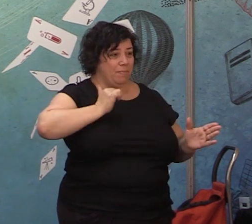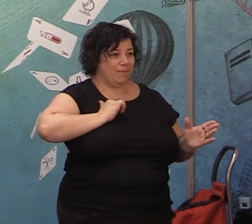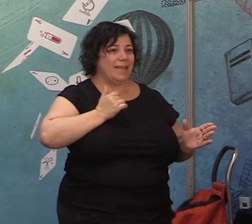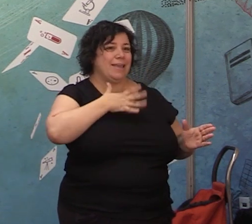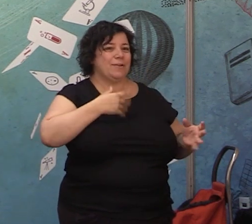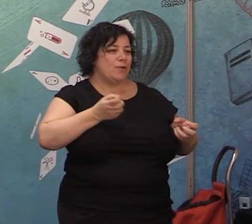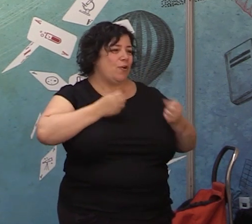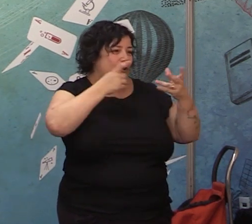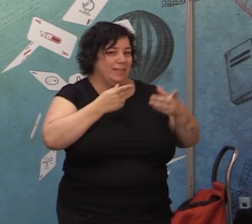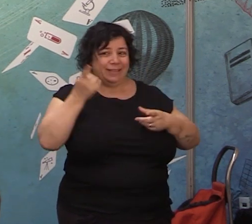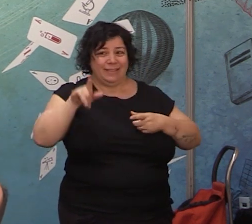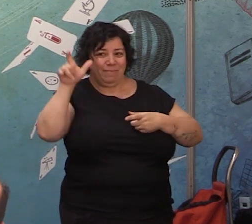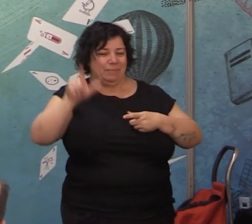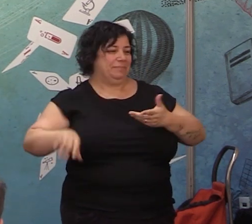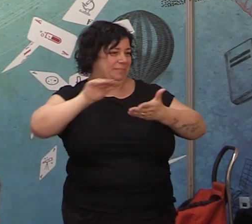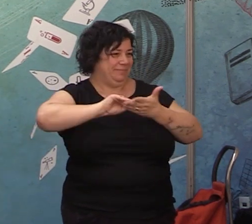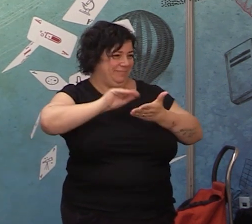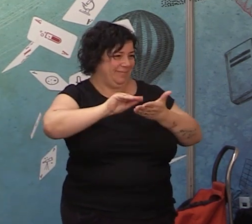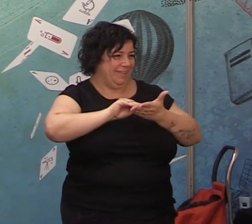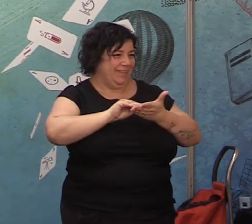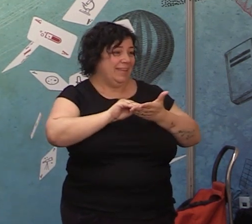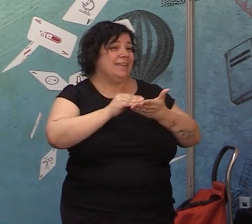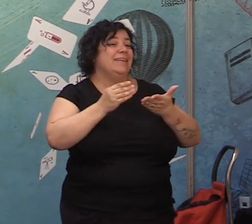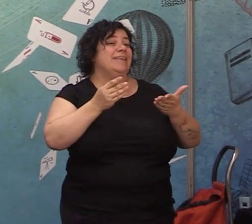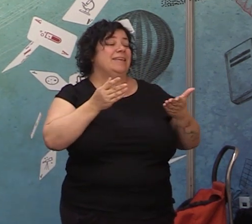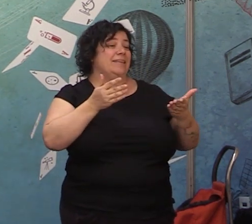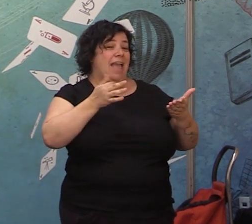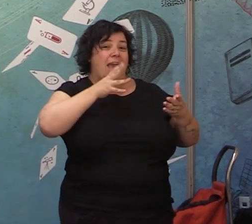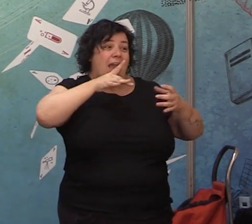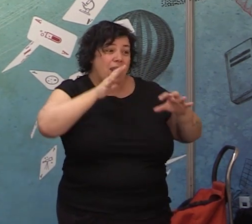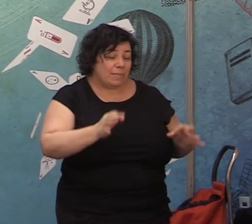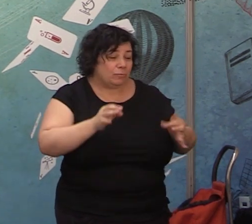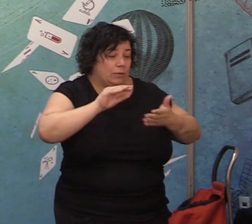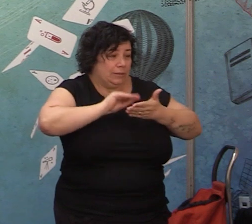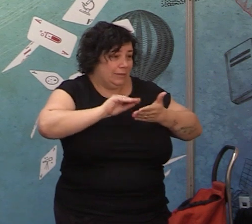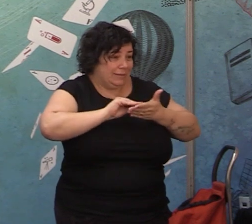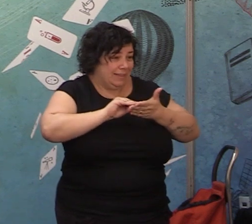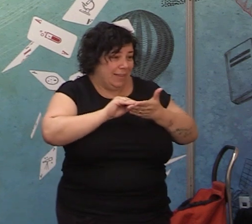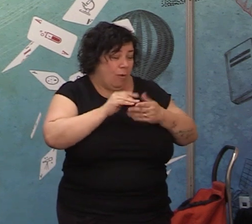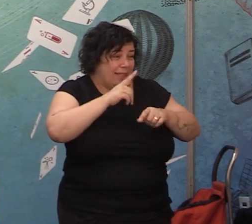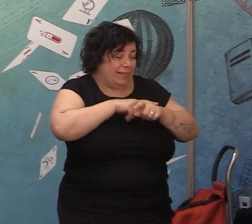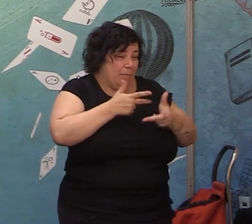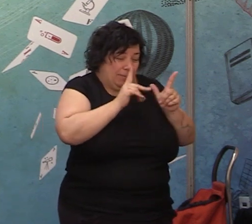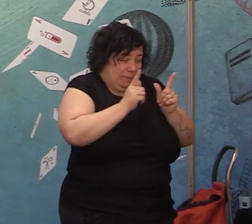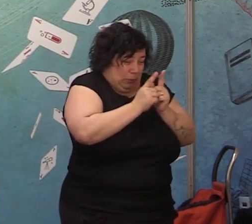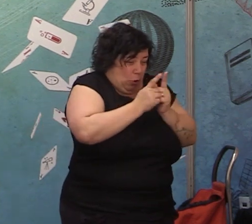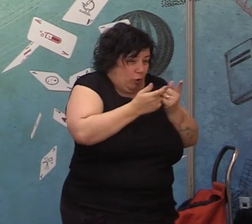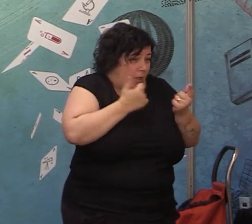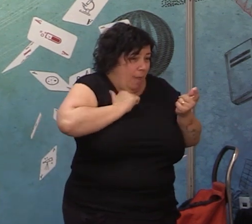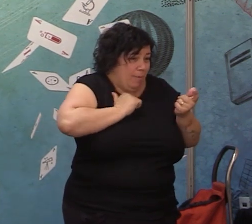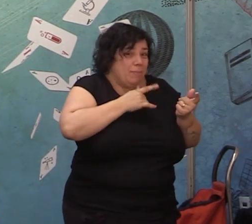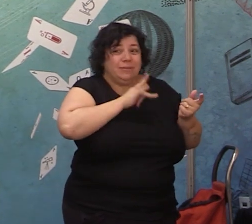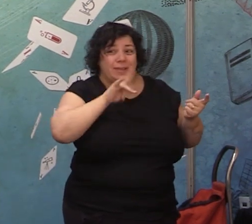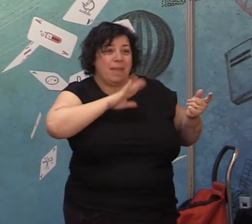gustaría contaros que Erika también es escritora y que bueno, ahora mismo escribe en su poquito tiempo libre, porque también es la